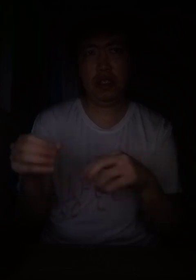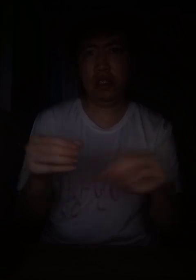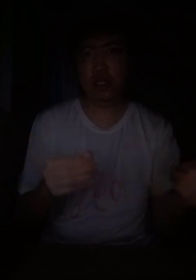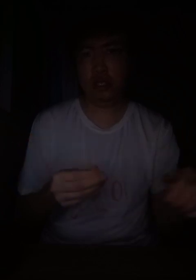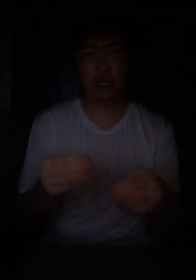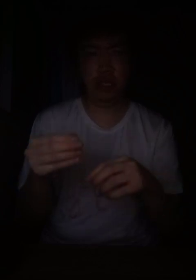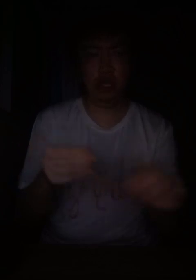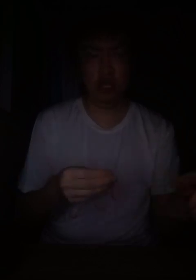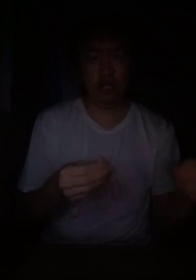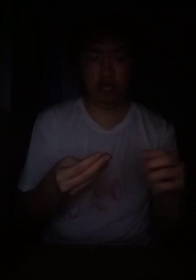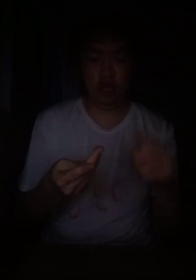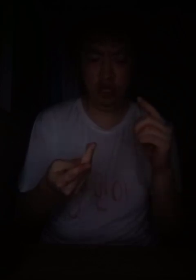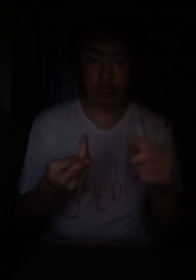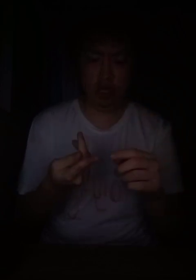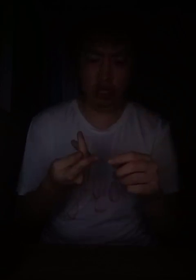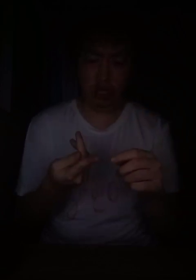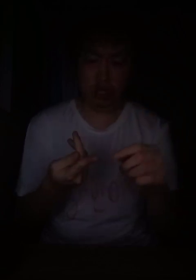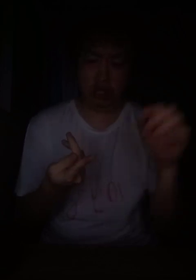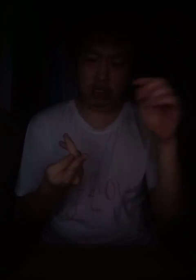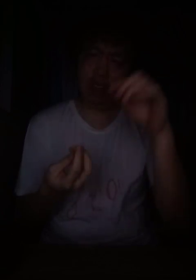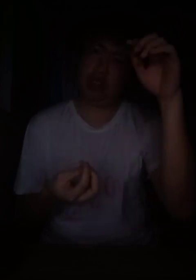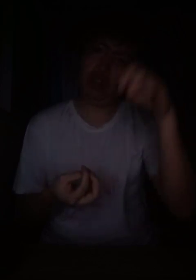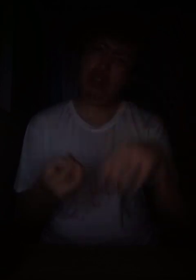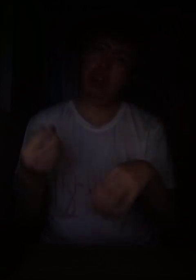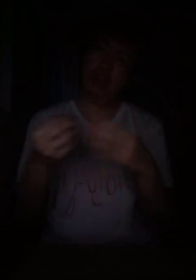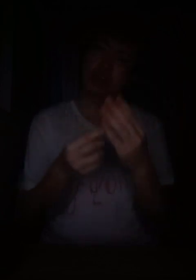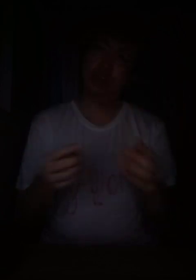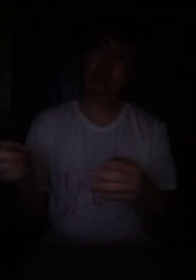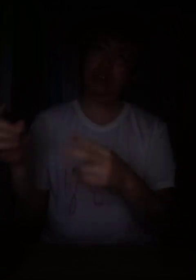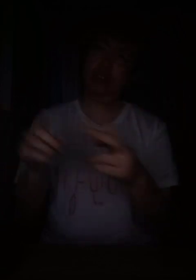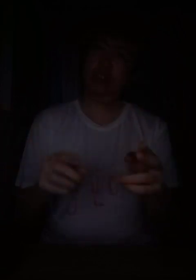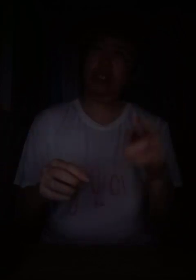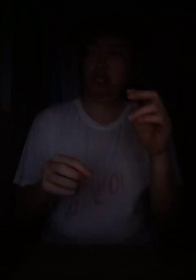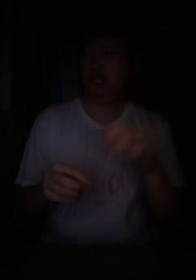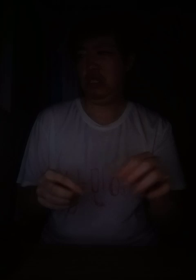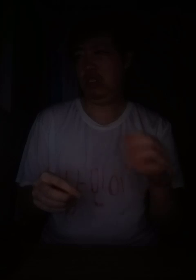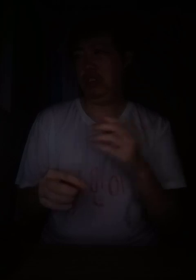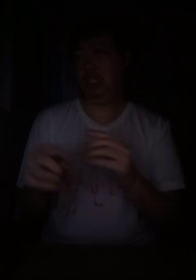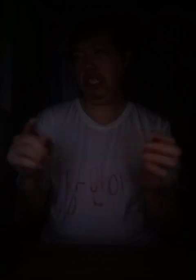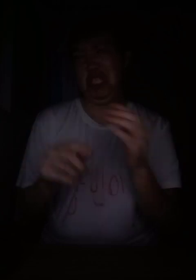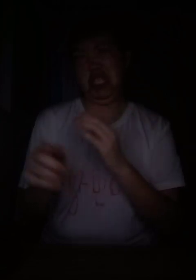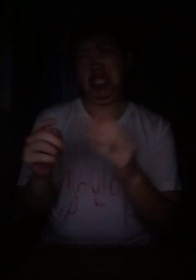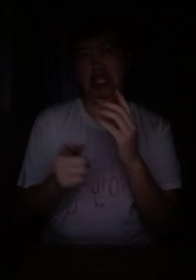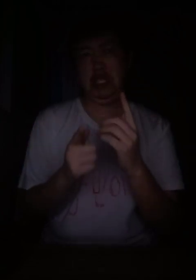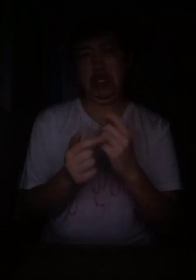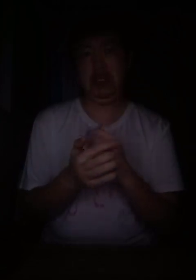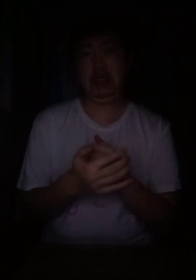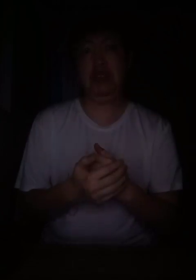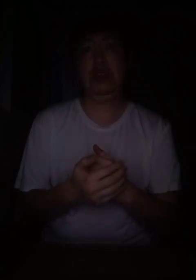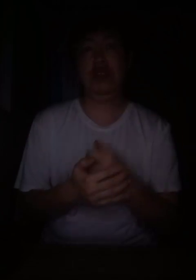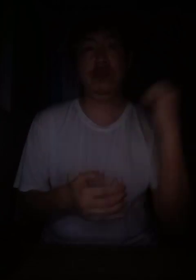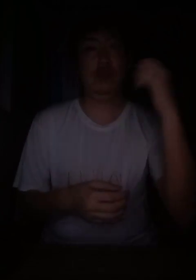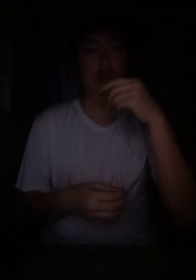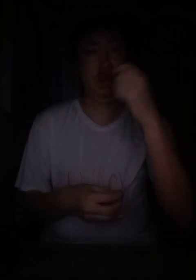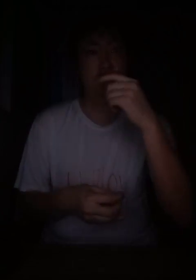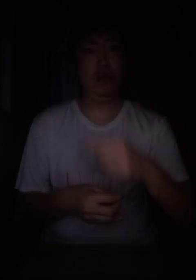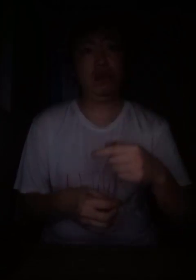내려가 보려고 했으나 이미 물살이 2층으로 내려가는 게 너무 세서 구조대가 도착했을 때는 이미 지하